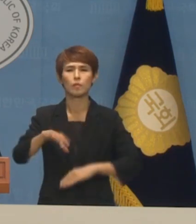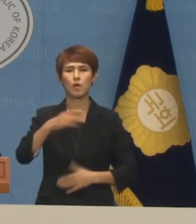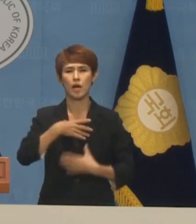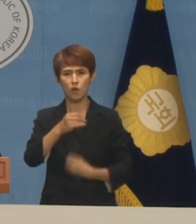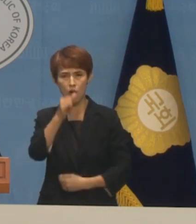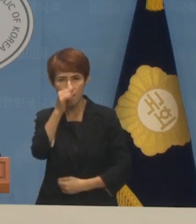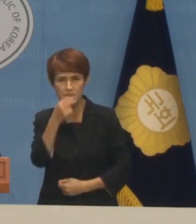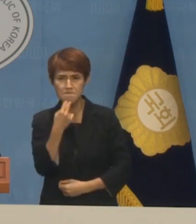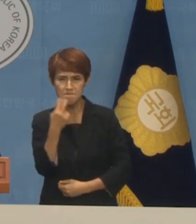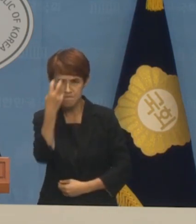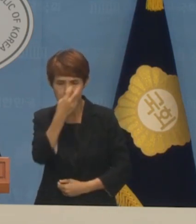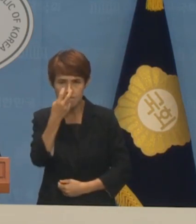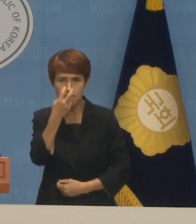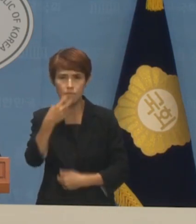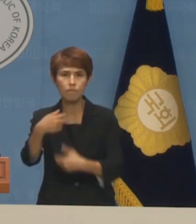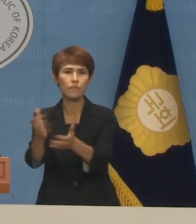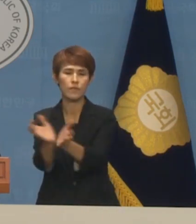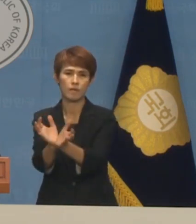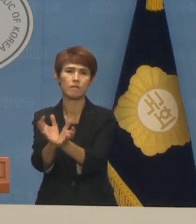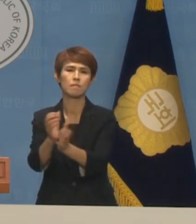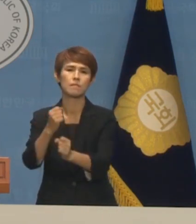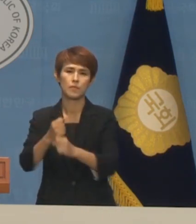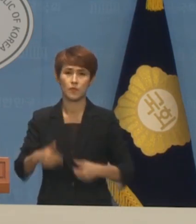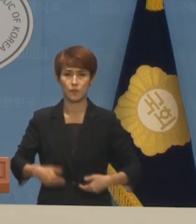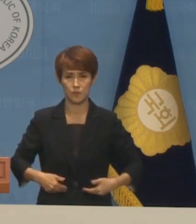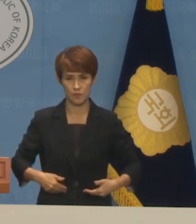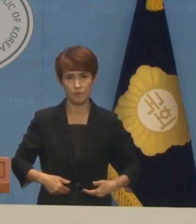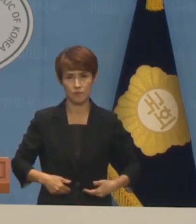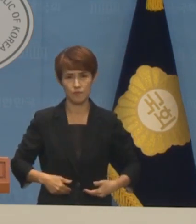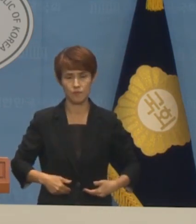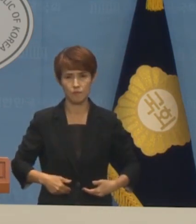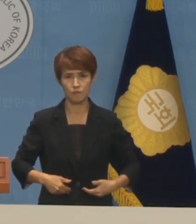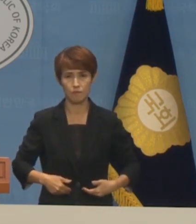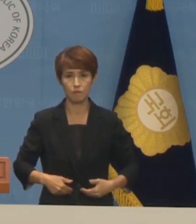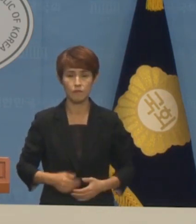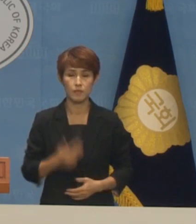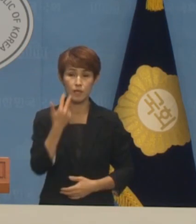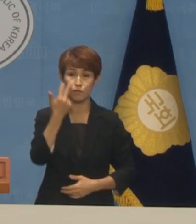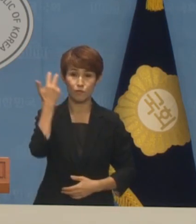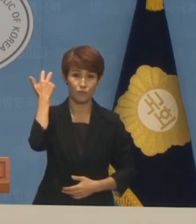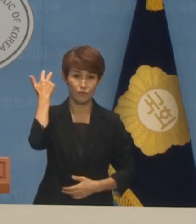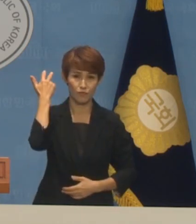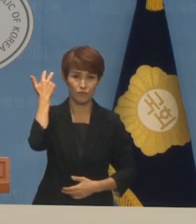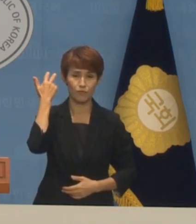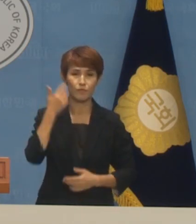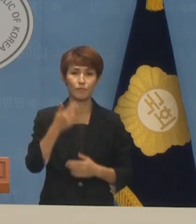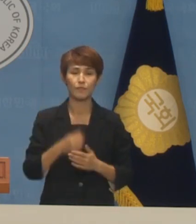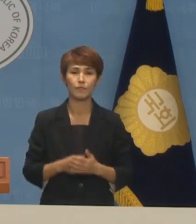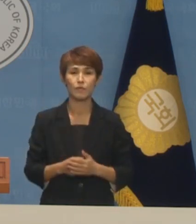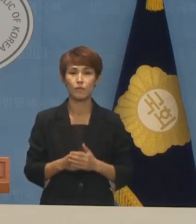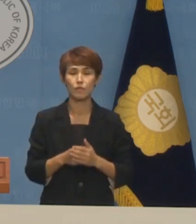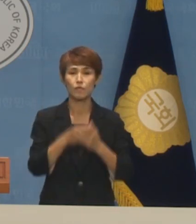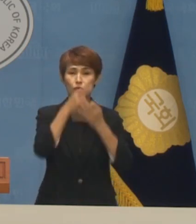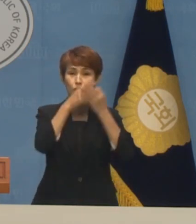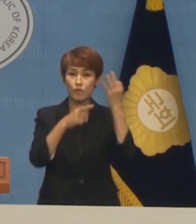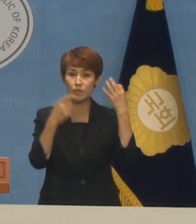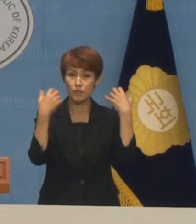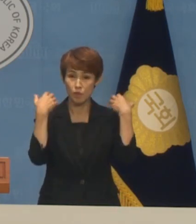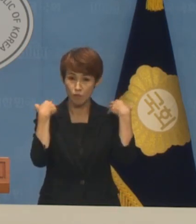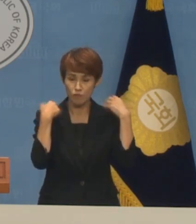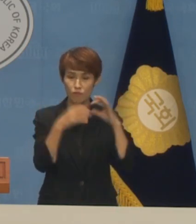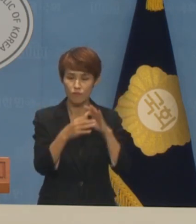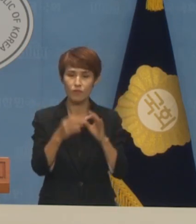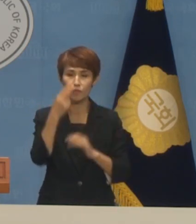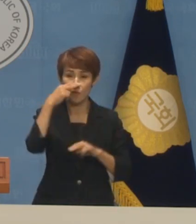검증단을 구성해서 사전 안전성 확보에 나서야 합니다. 지난주 목요일 윤석열 정부 석유공사는